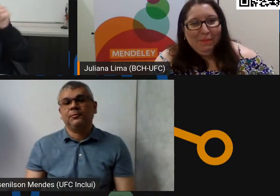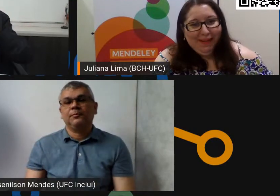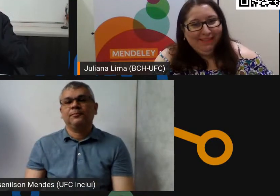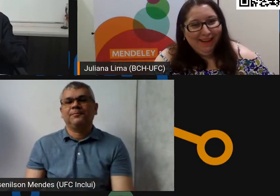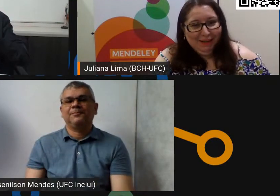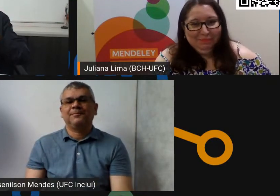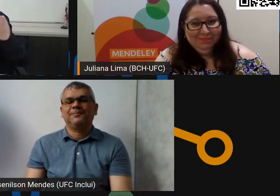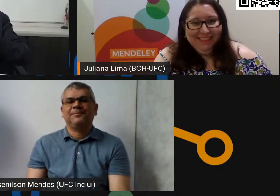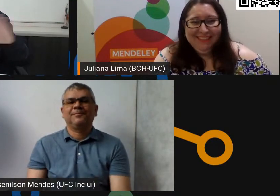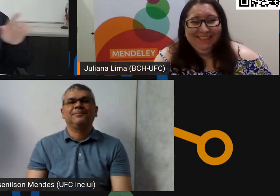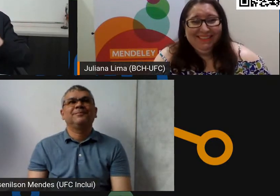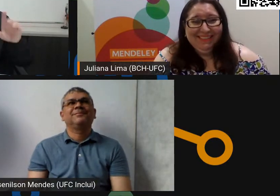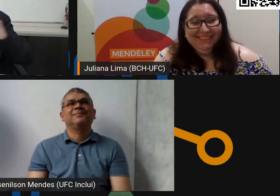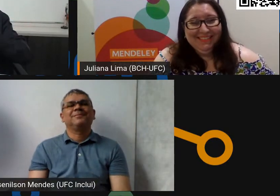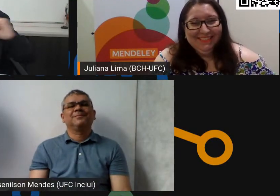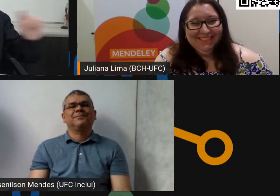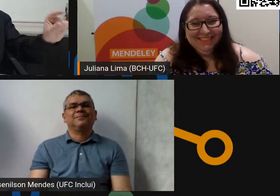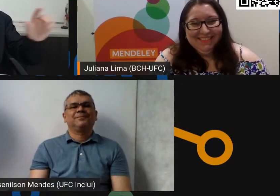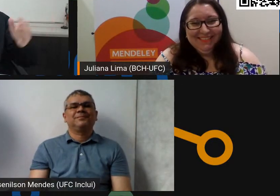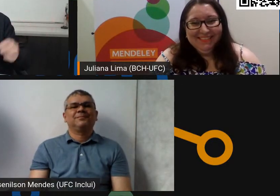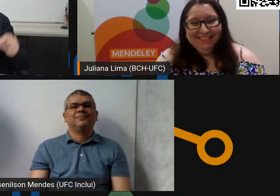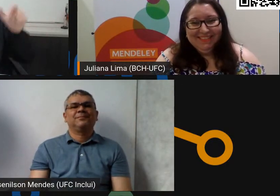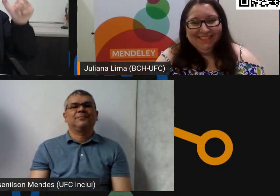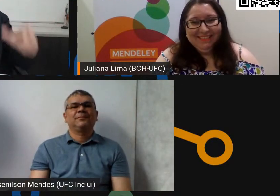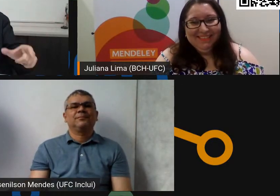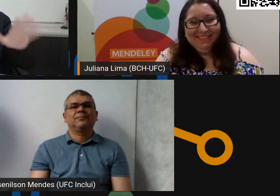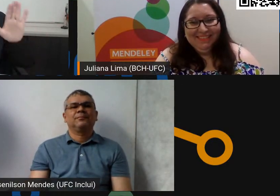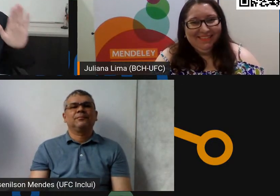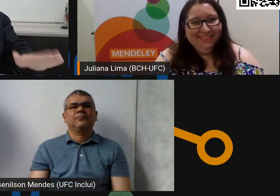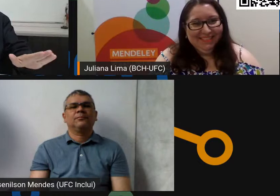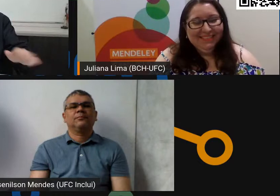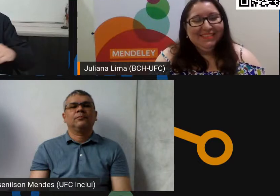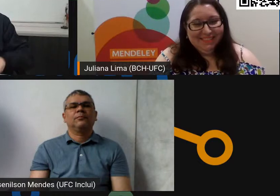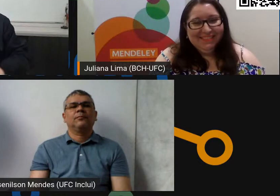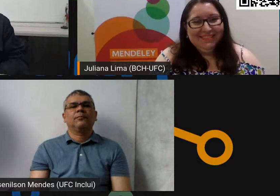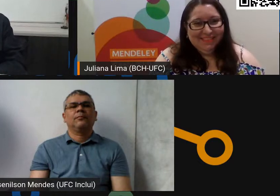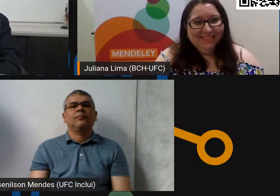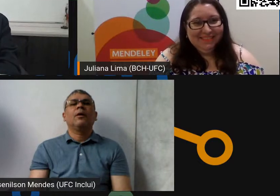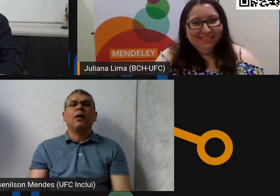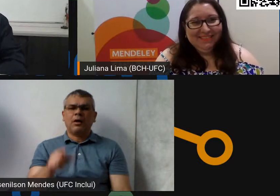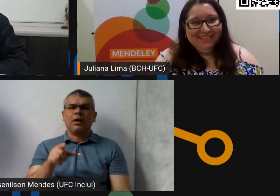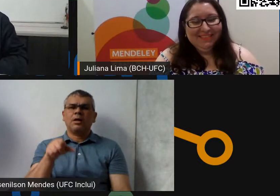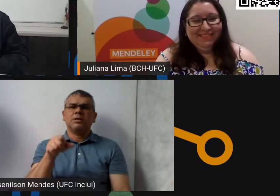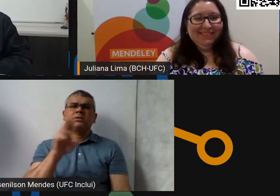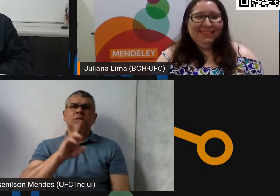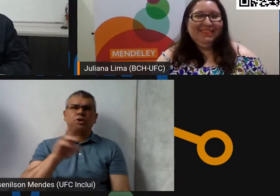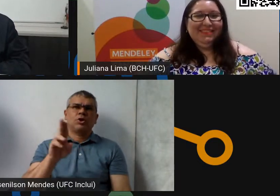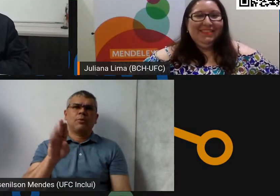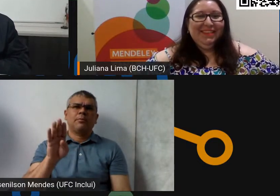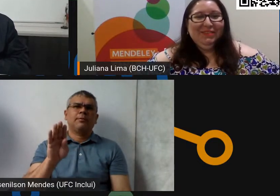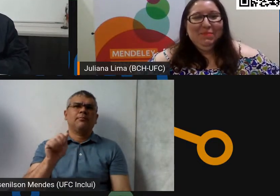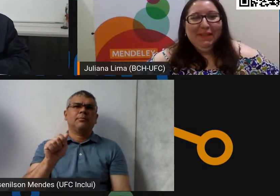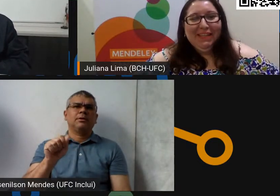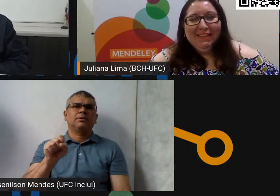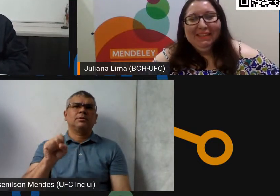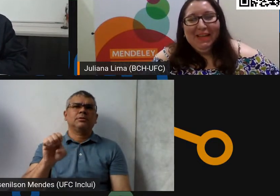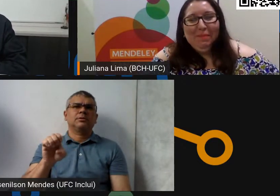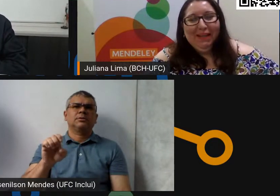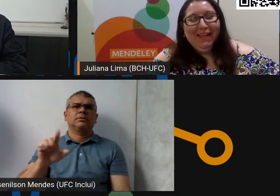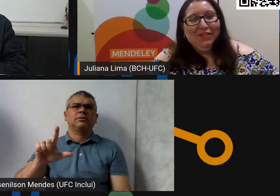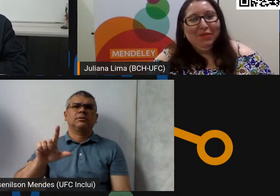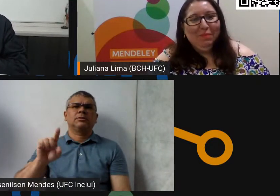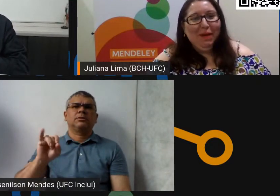tentei interpretar. Não é um genérico, geral, não. É um nome específico que estão usando, mas não é um nome... Sim. Também